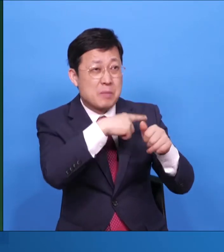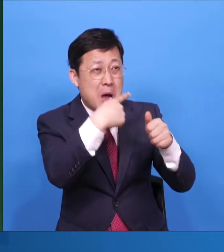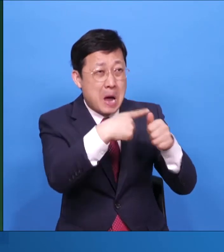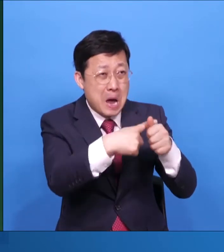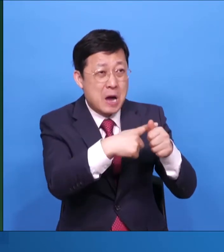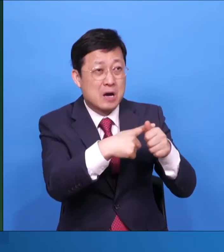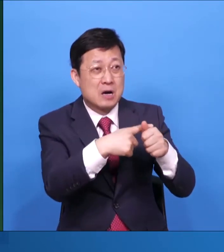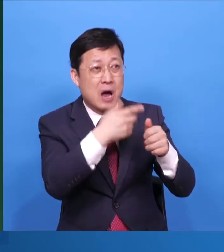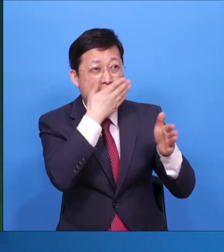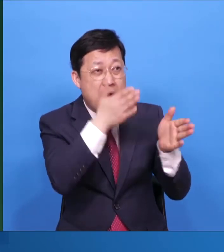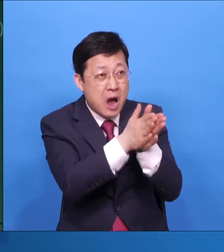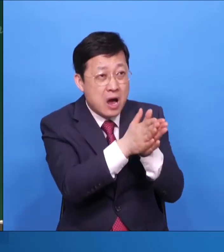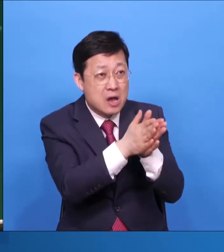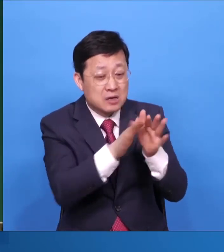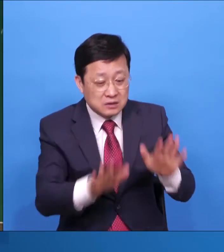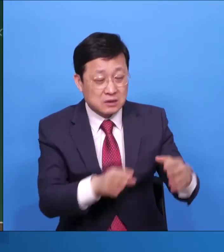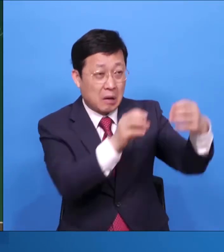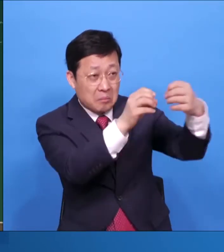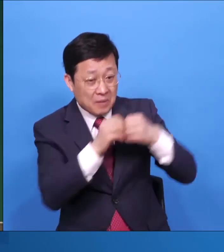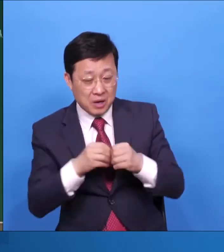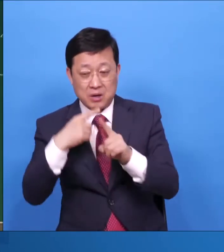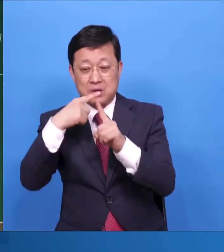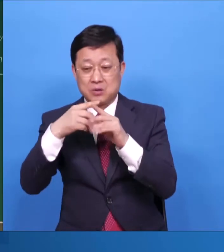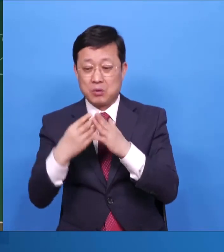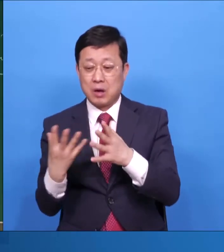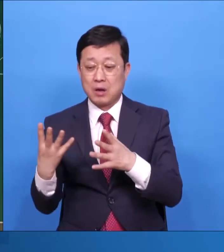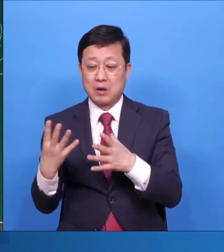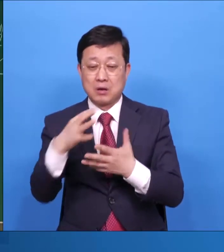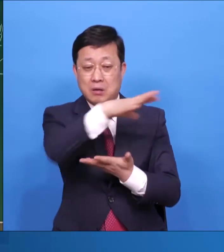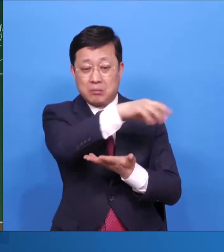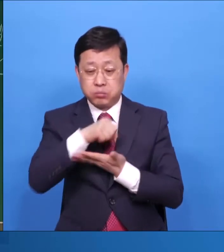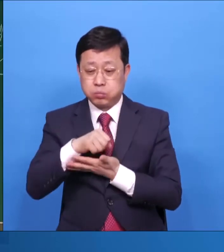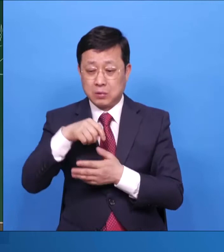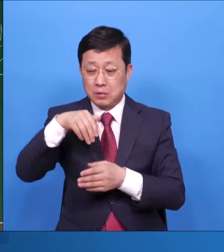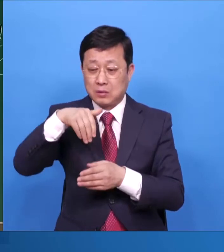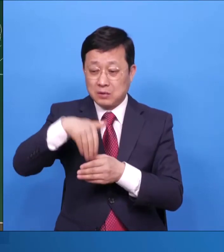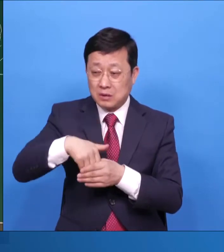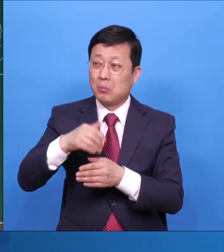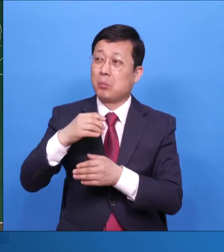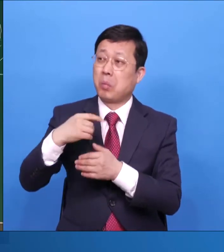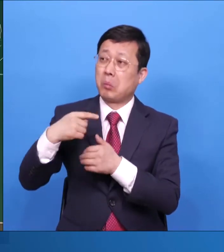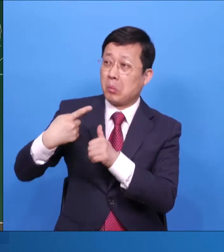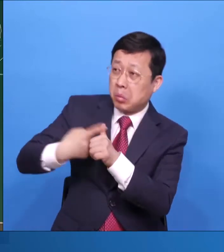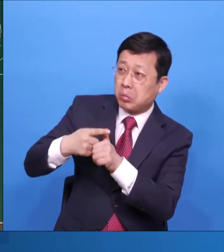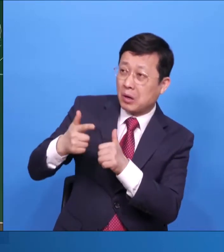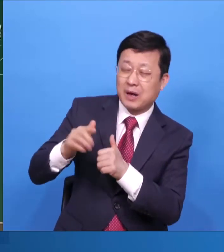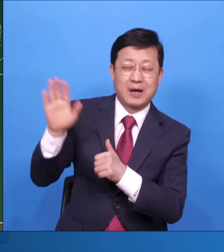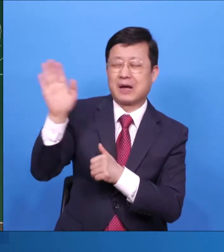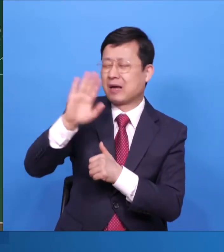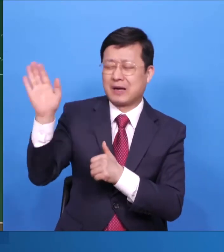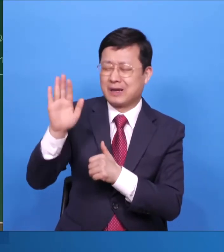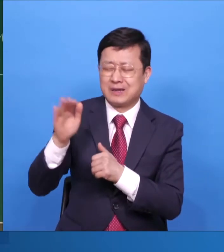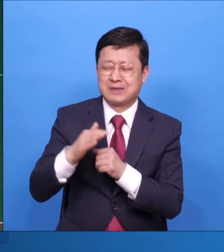중세기 했던 그 지식 기독교입니까? ¿Cómo podemos decir que lo que la Edad Media hicieron era el cristianismo? Eso no es el Evangelio.